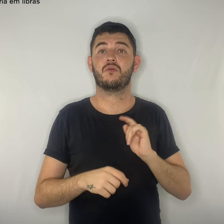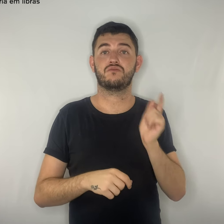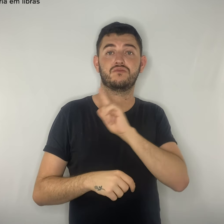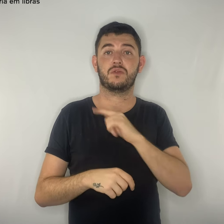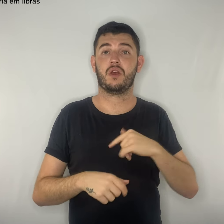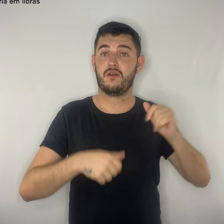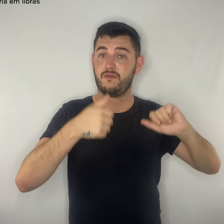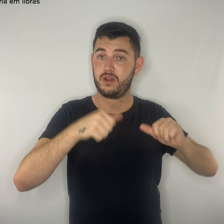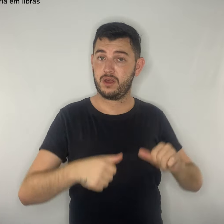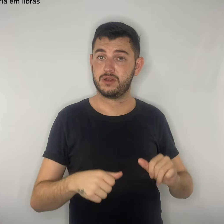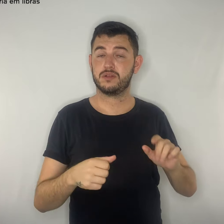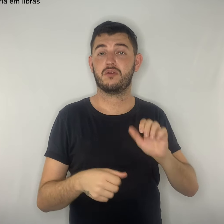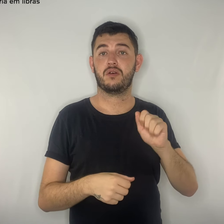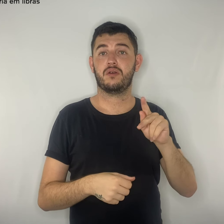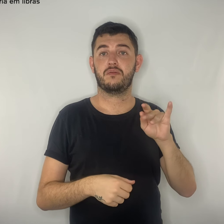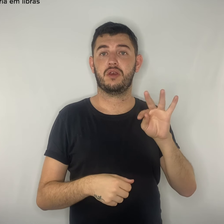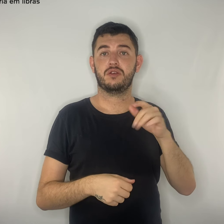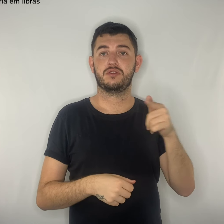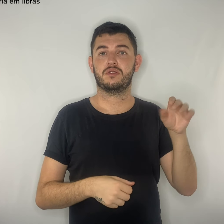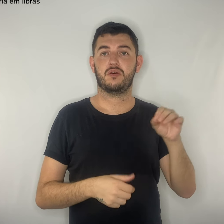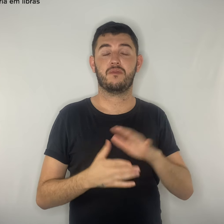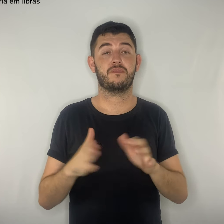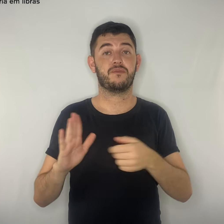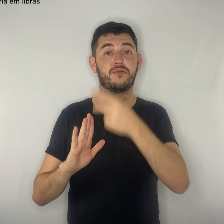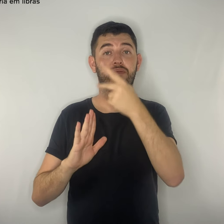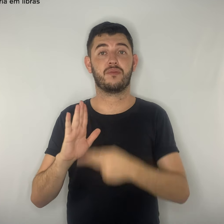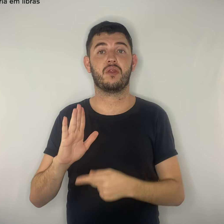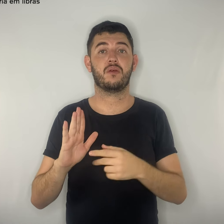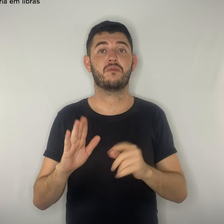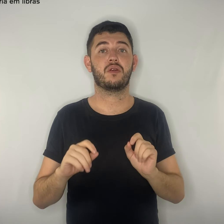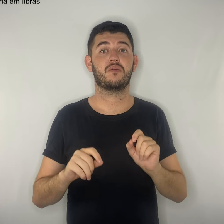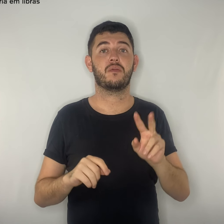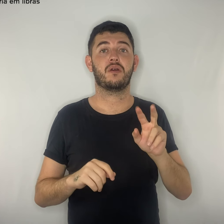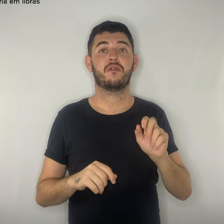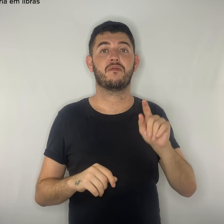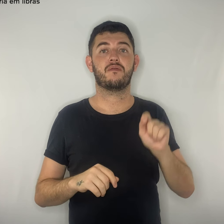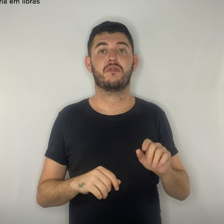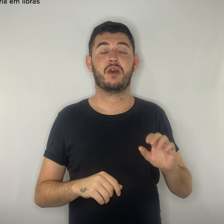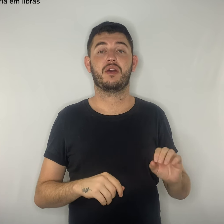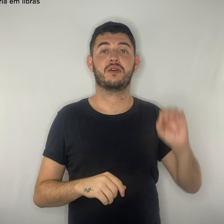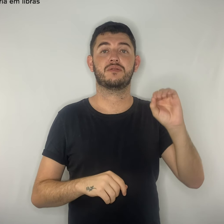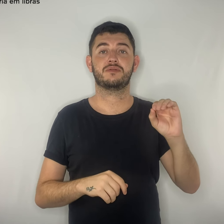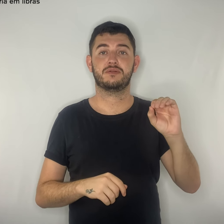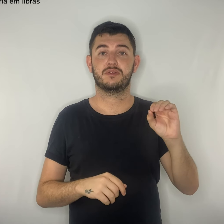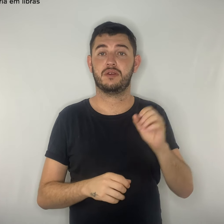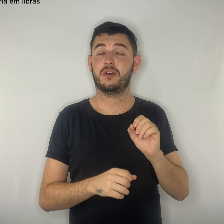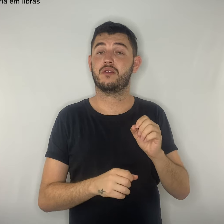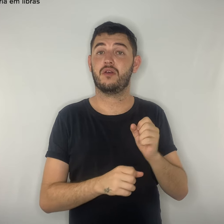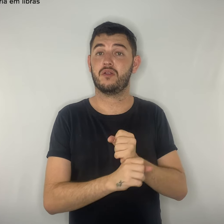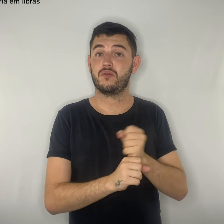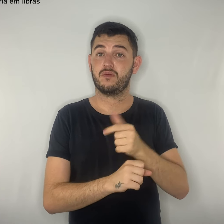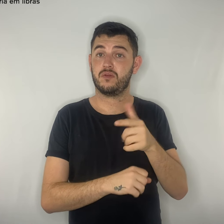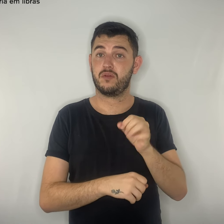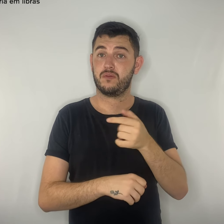programa carência zero do 2024 o sindicato informa que segundo a circular